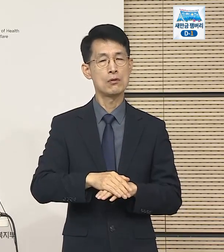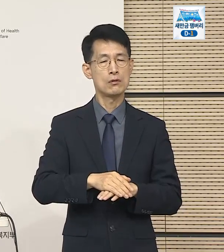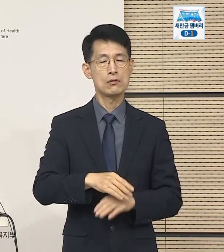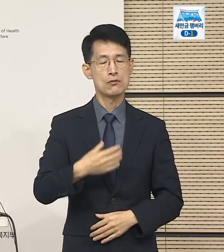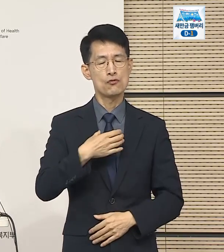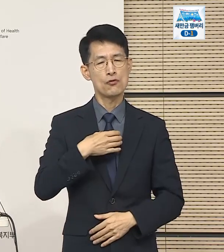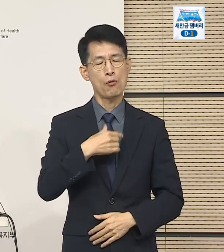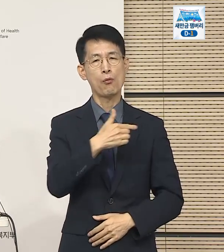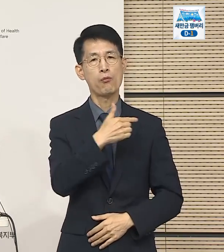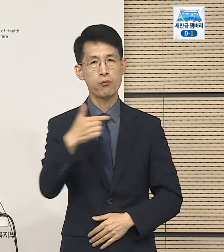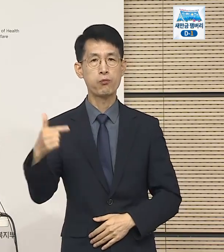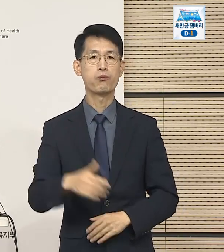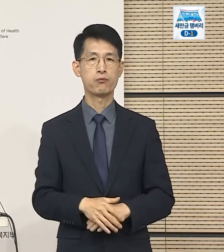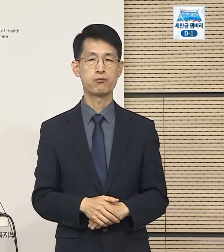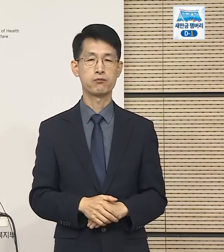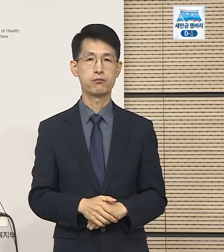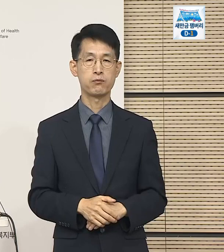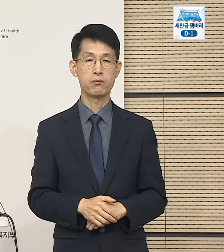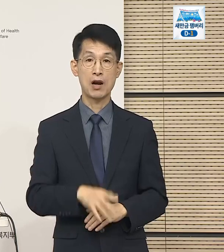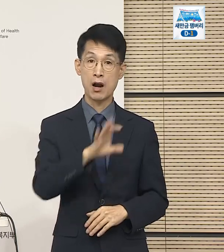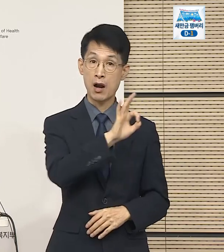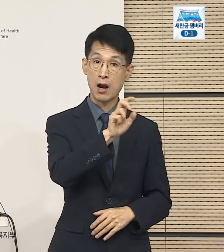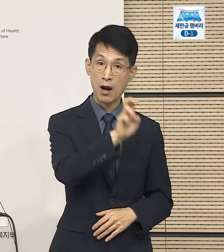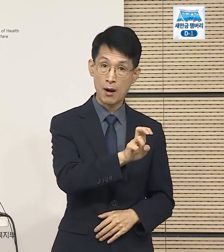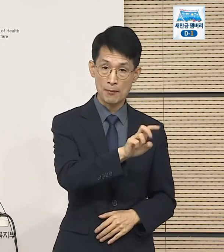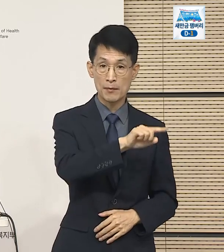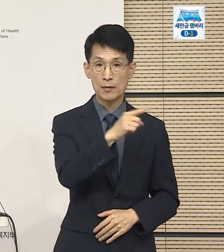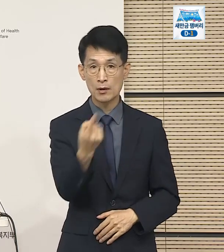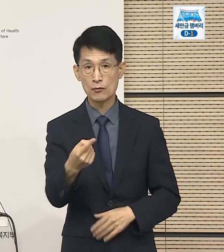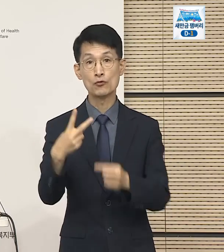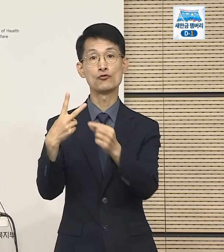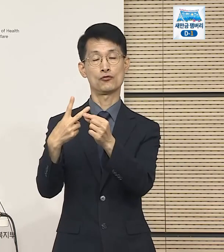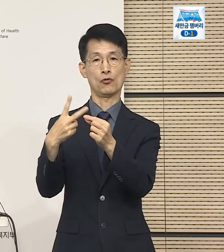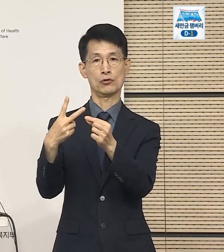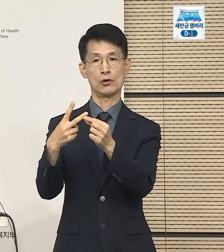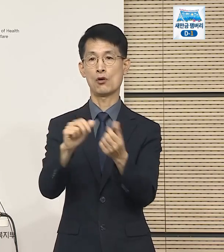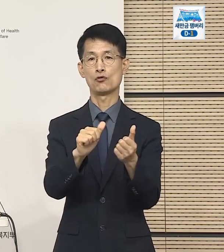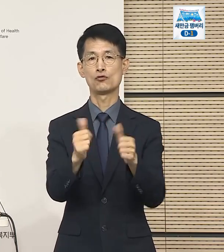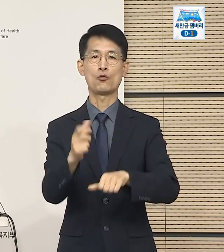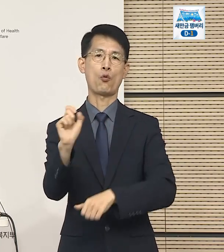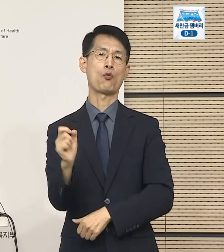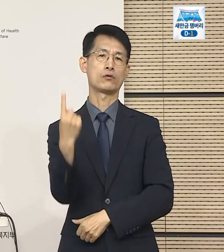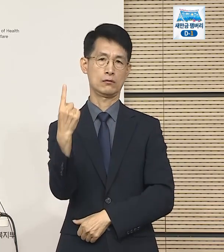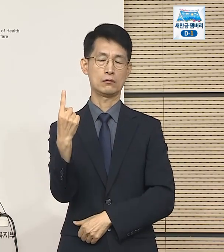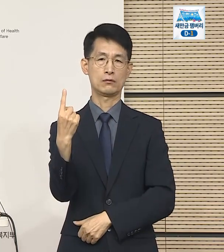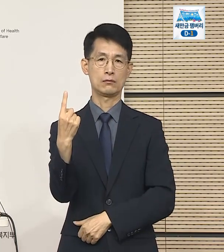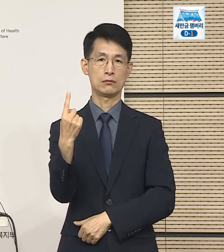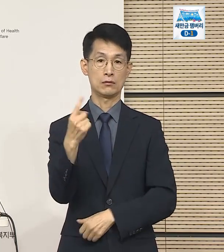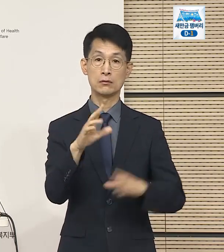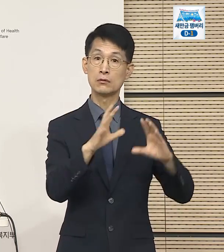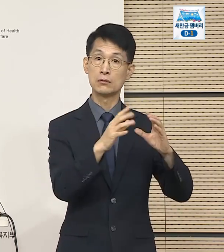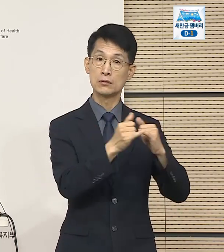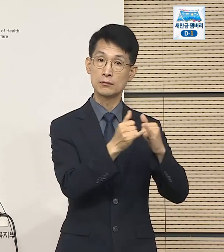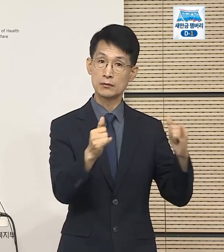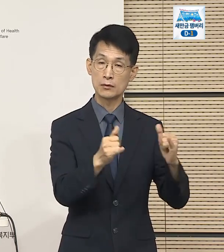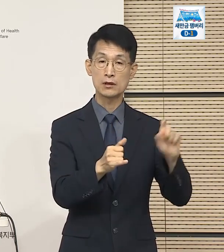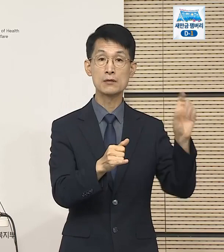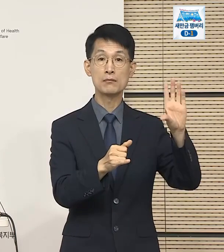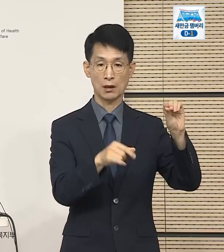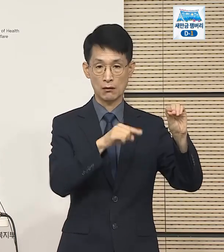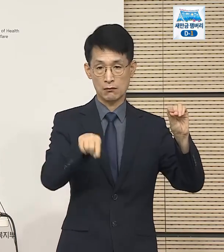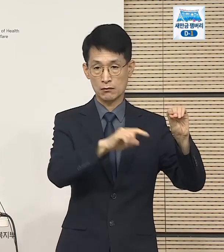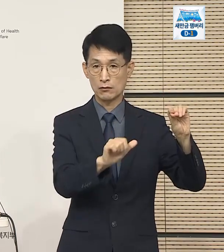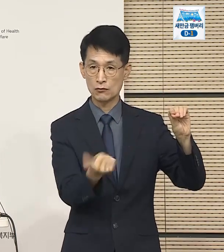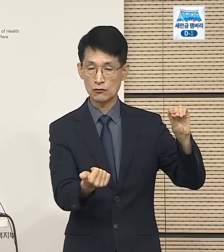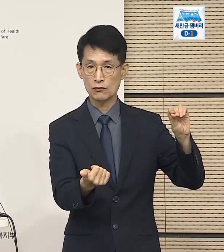치명률이 매우 높습니다 암에 이어 우리나라 사망 원인 2위를 차지하고 있으며 인구 10만명당 사망자